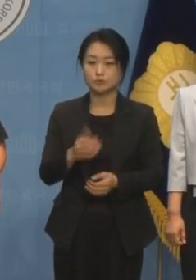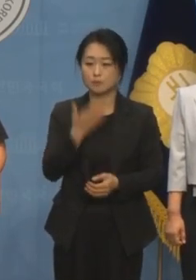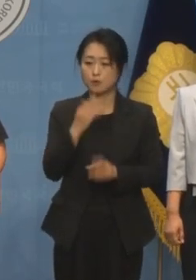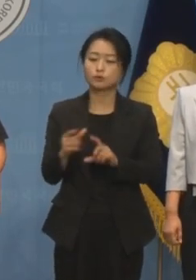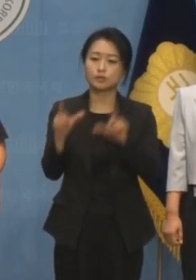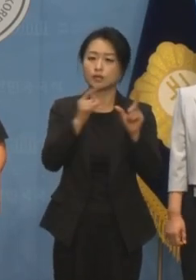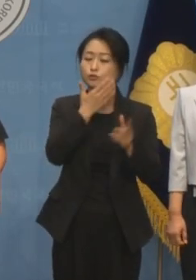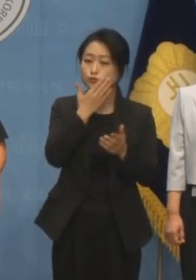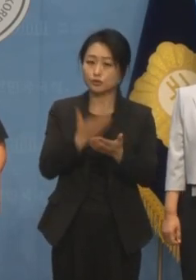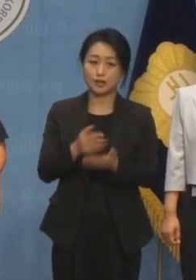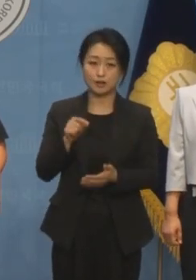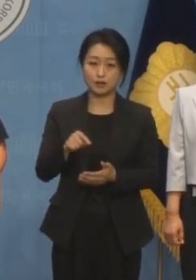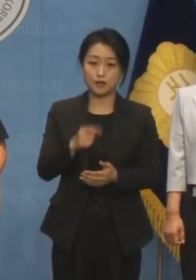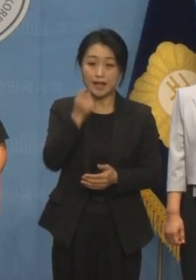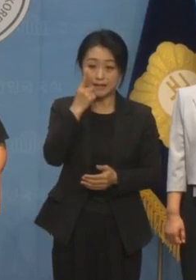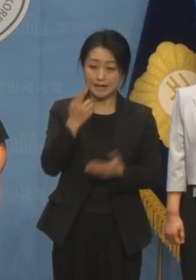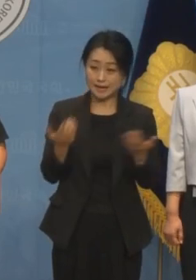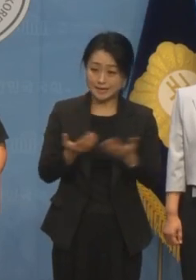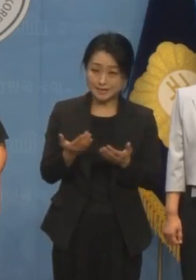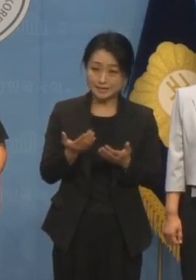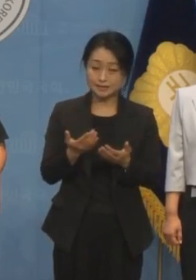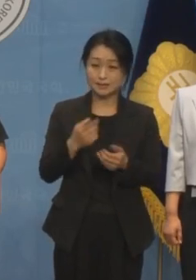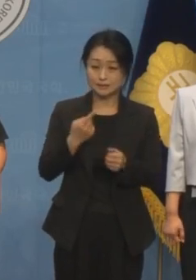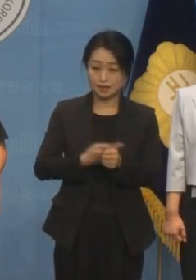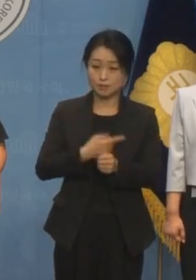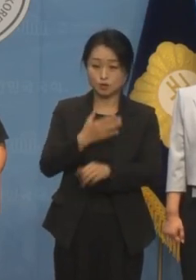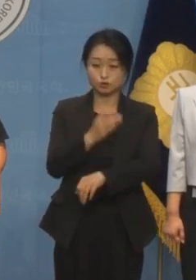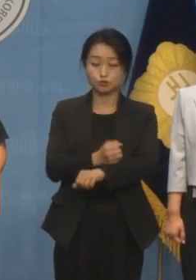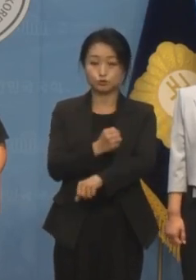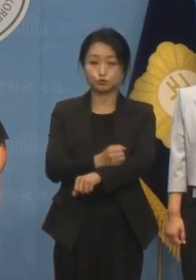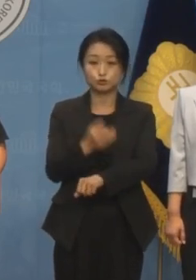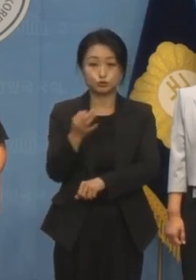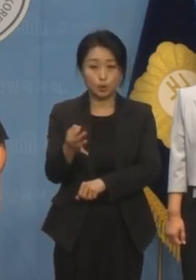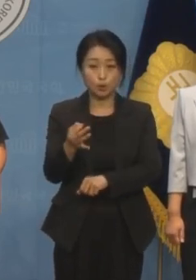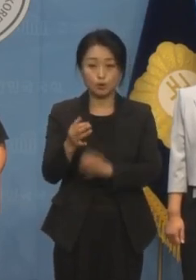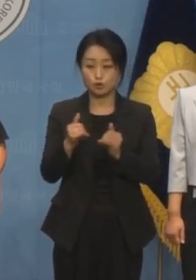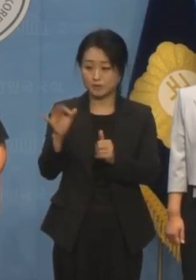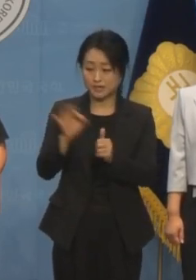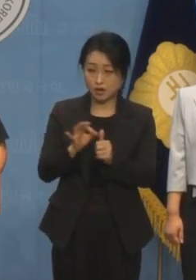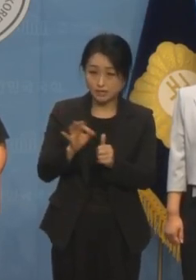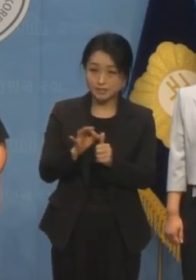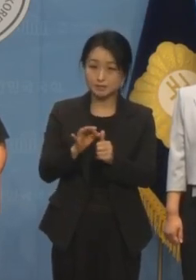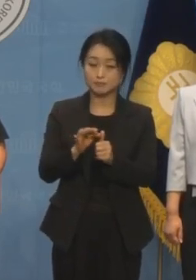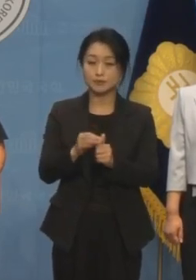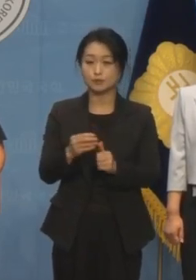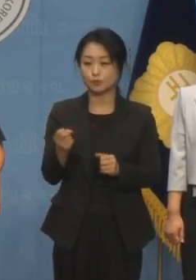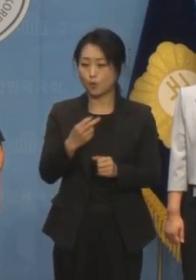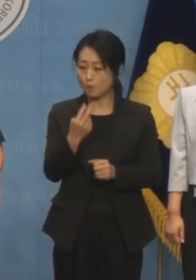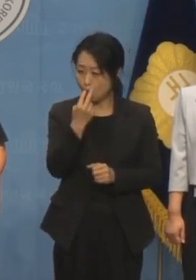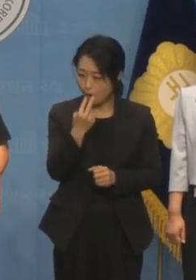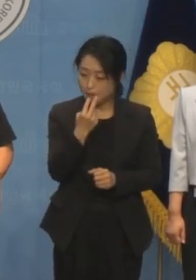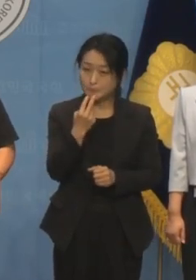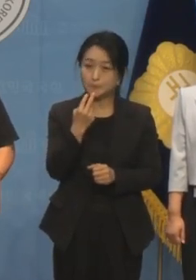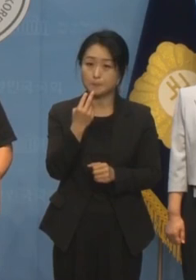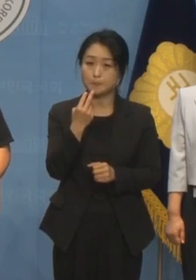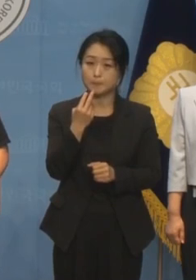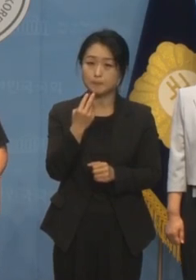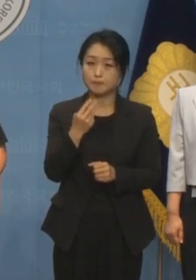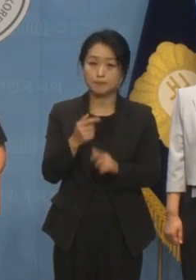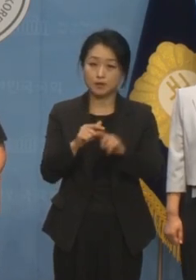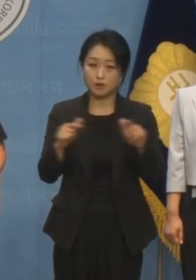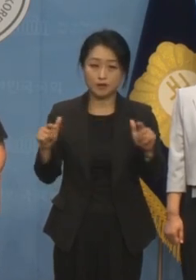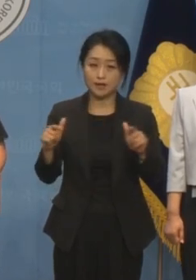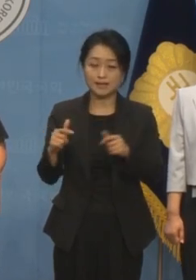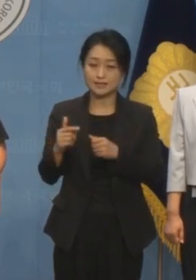자체입니다. 한 달 동안 일한 물량으로 받는 수수료엔 국민연금도 의료보험도 그 어떤 사회적